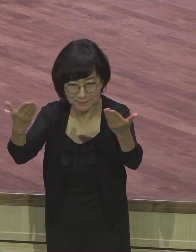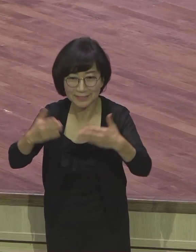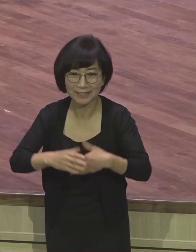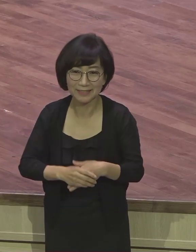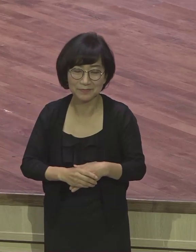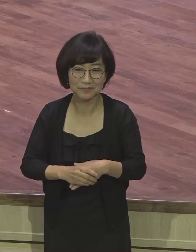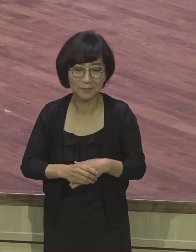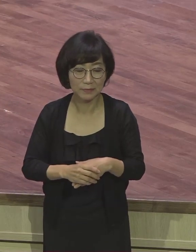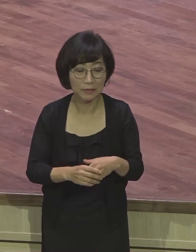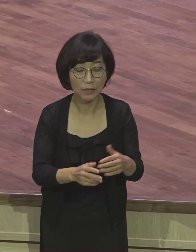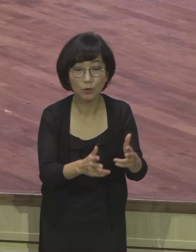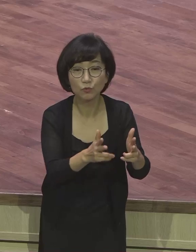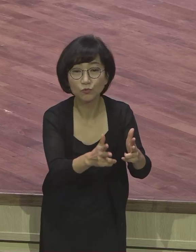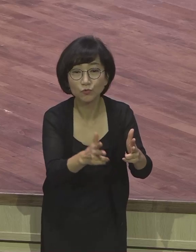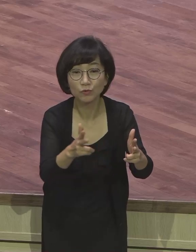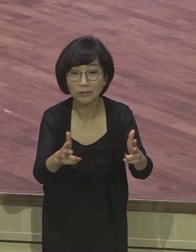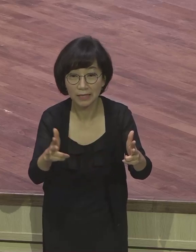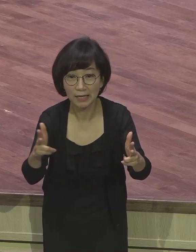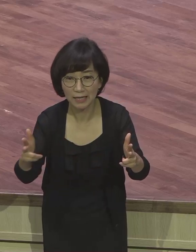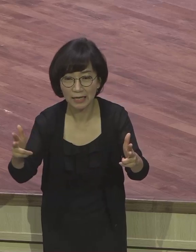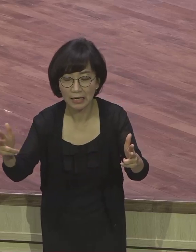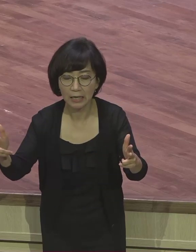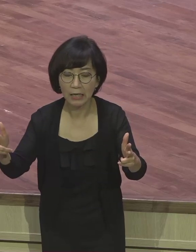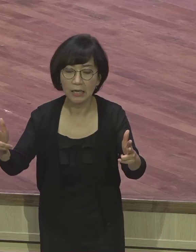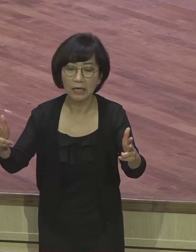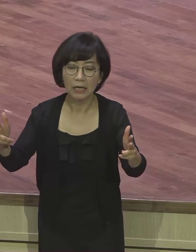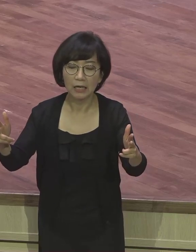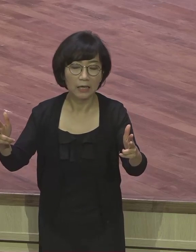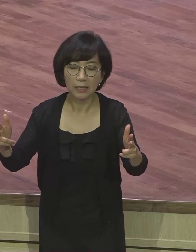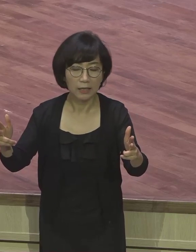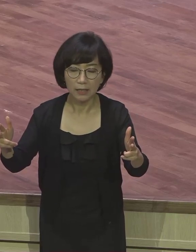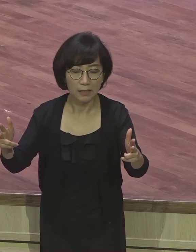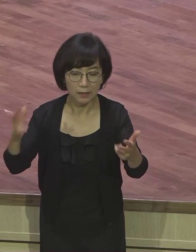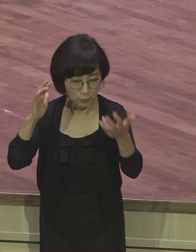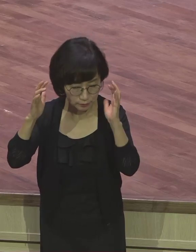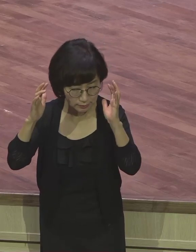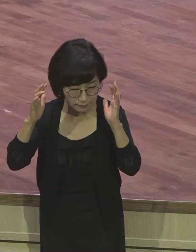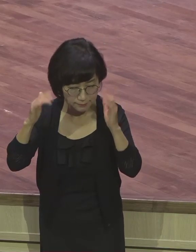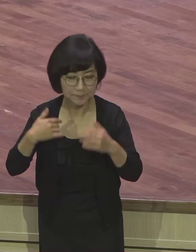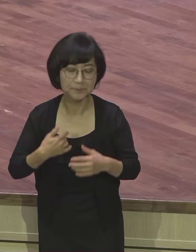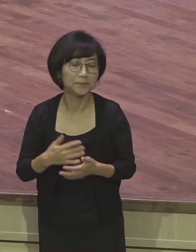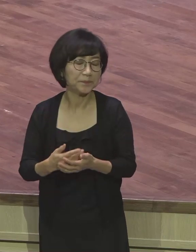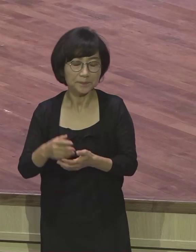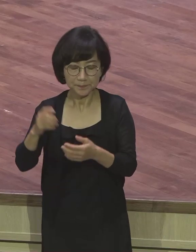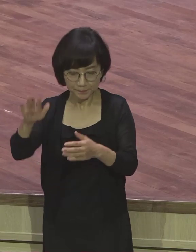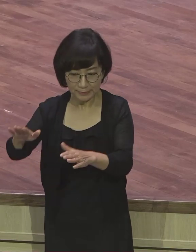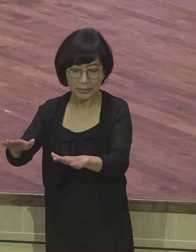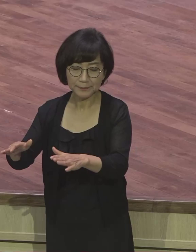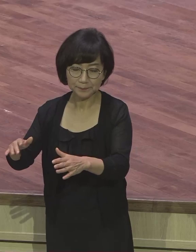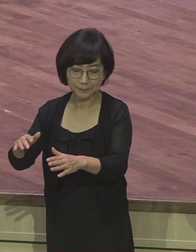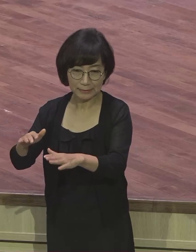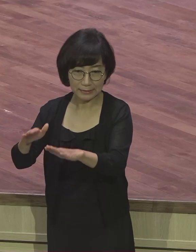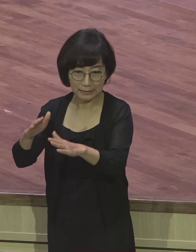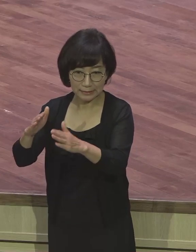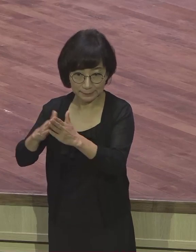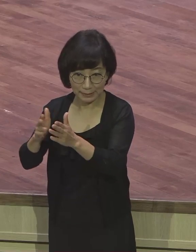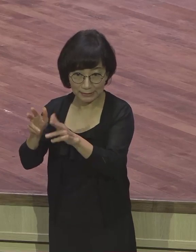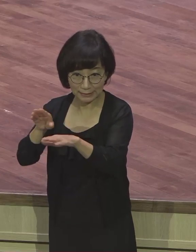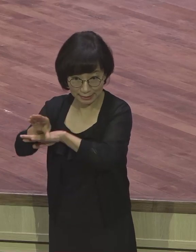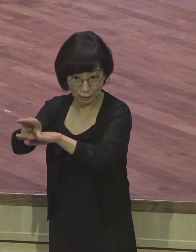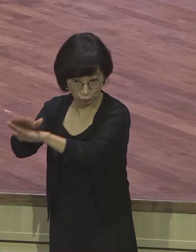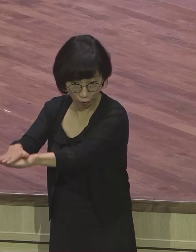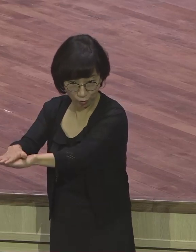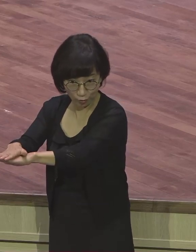이 주차난 때문에요 택시 타고 오는 분들 많아요. 대중교통수단을 쓰는 분이 통계가